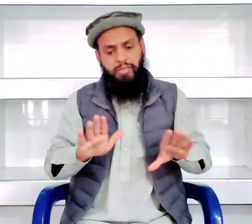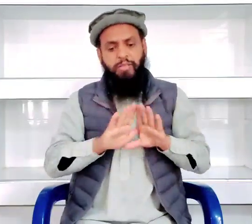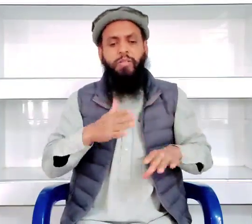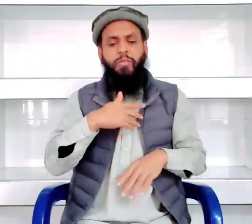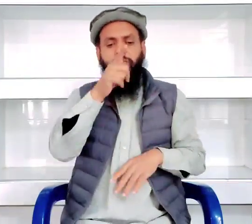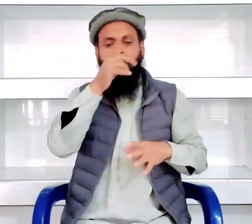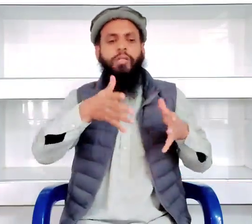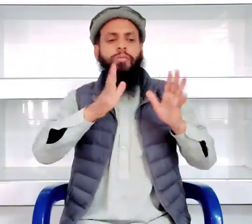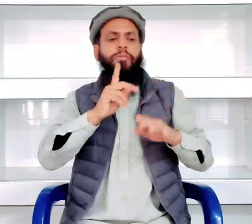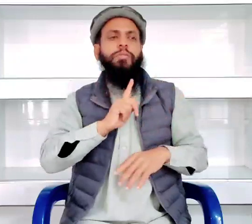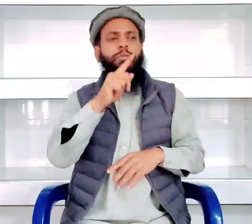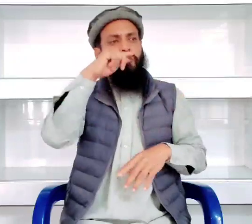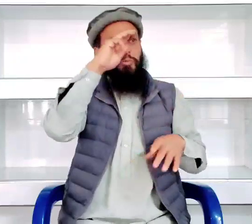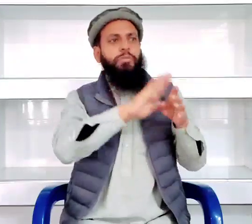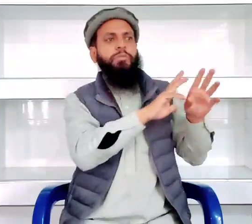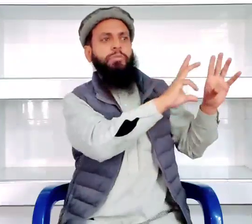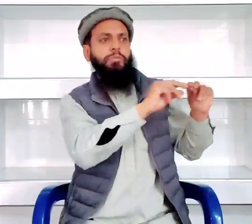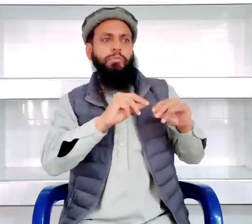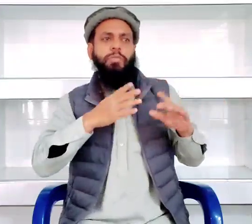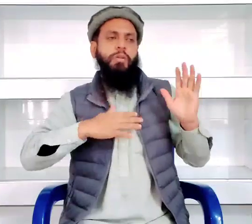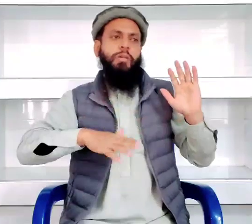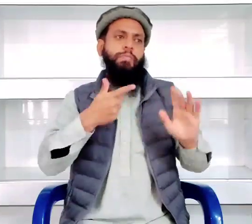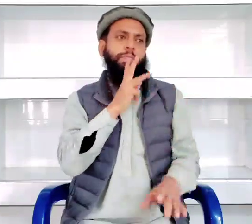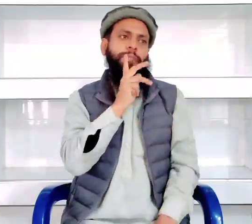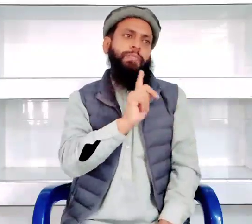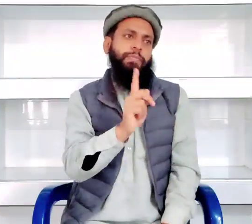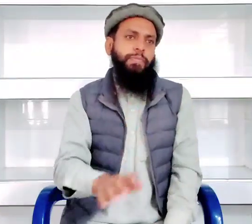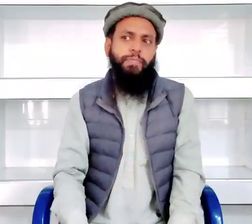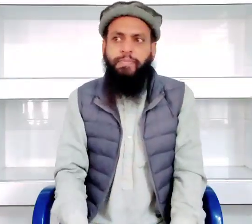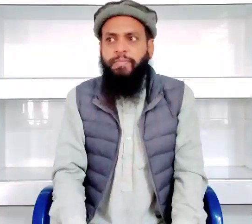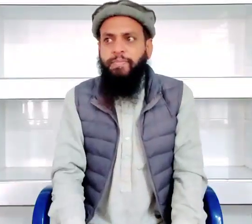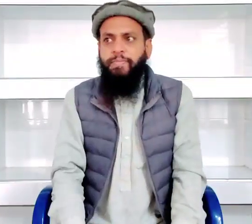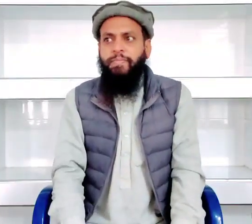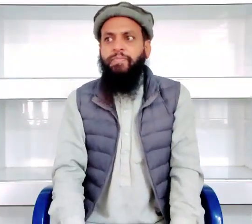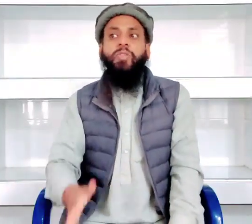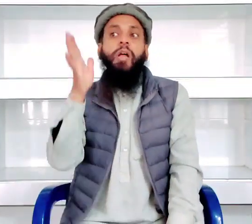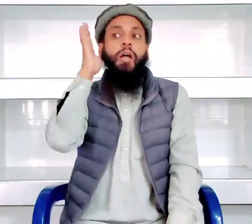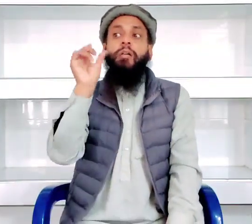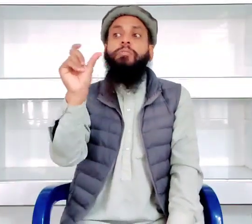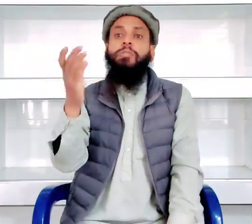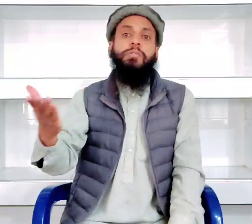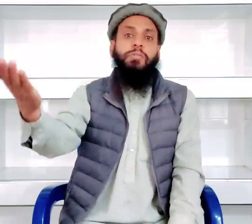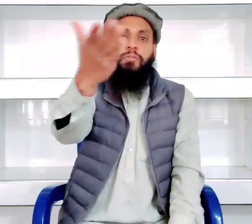ایسو ایسو تب تاؤ جتھے انہیں خریدیا ہے اتھے انہوں ویکتے ہوئے بغیر